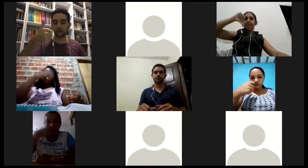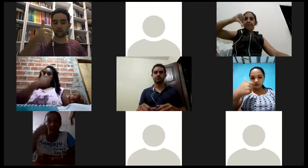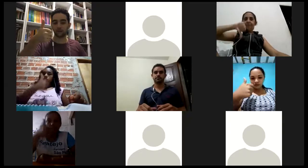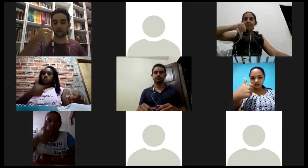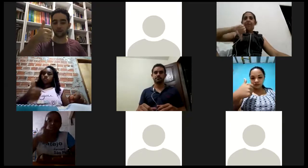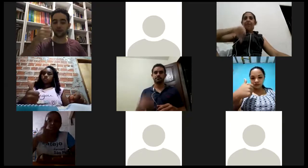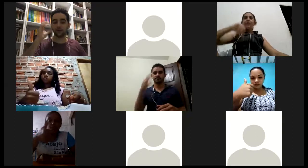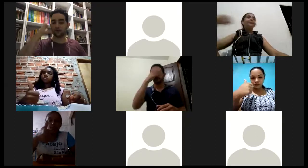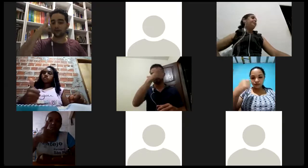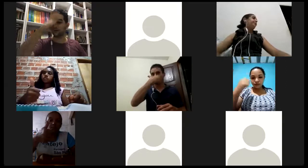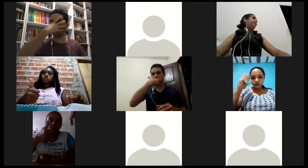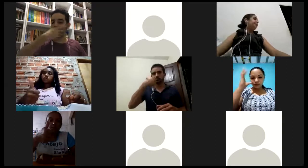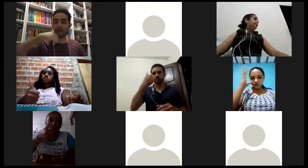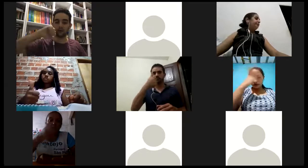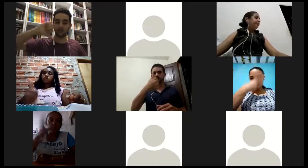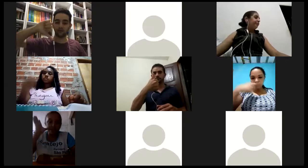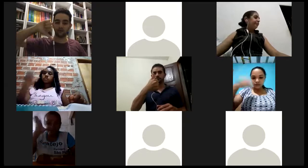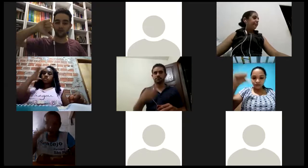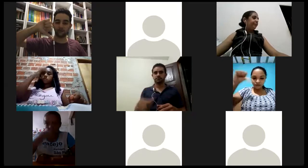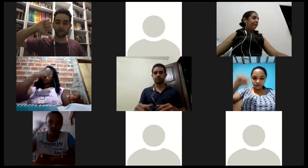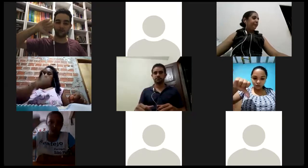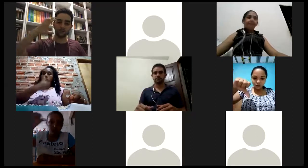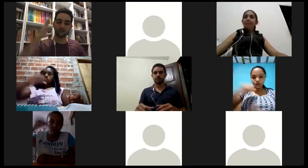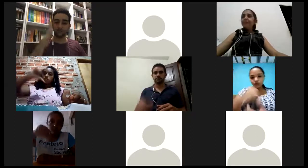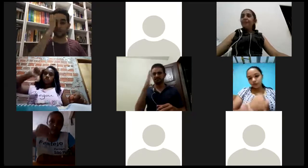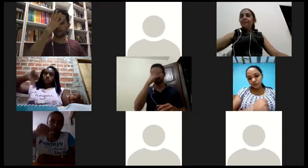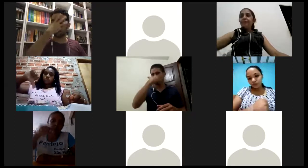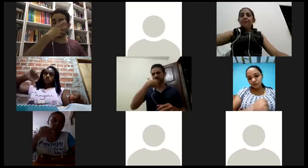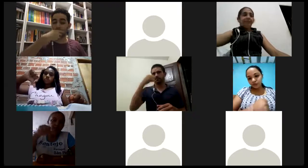bonito e feio,